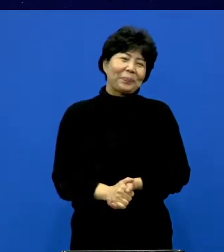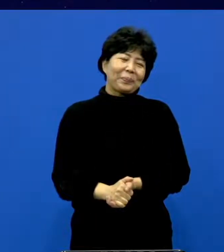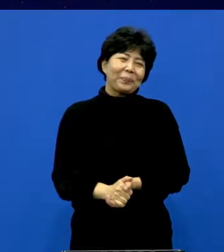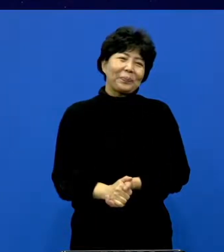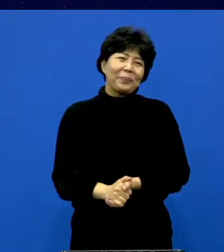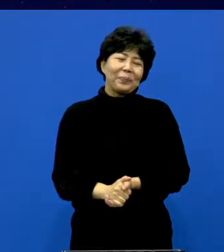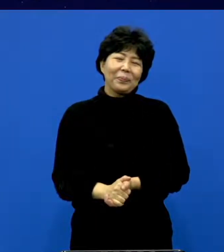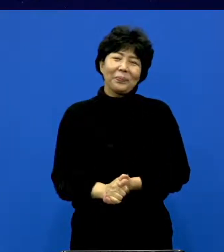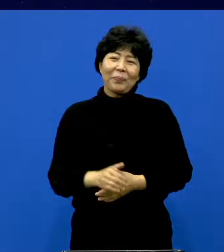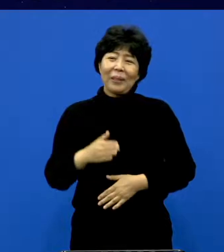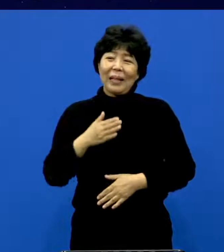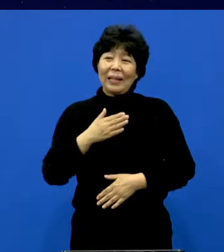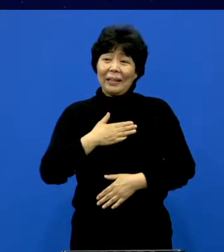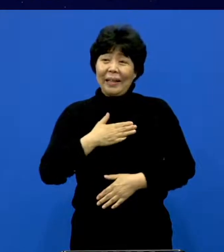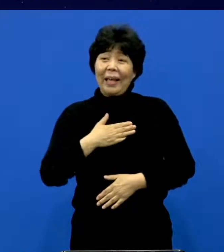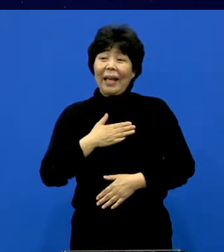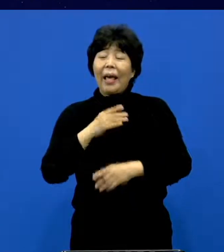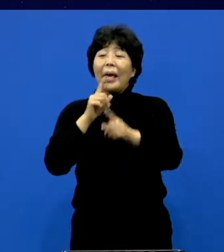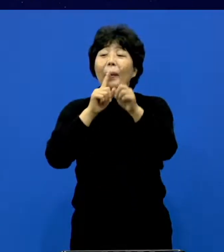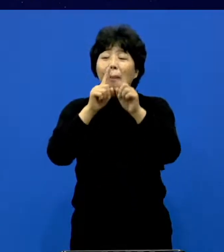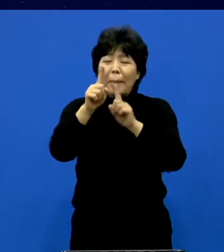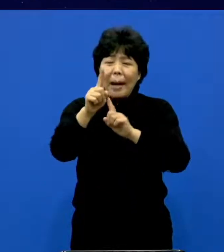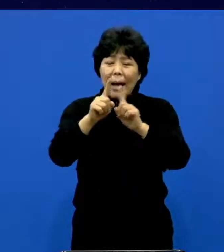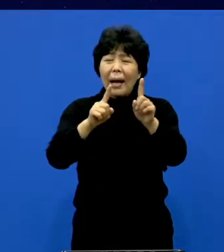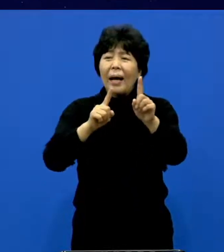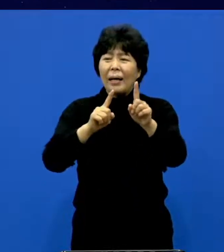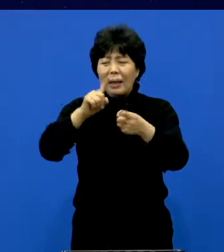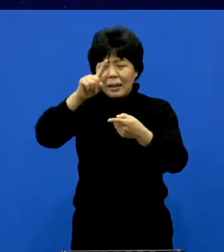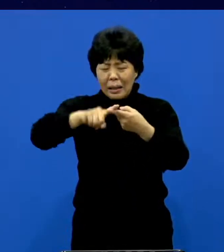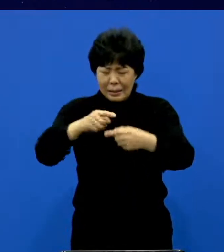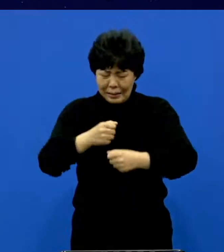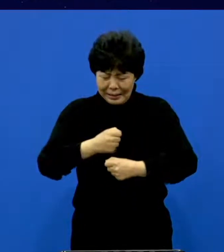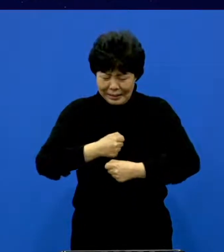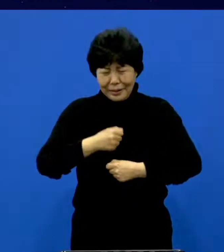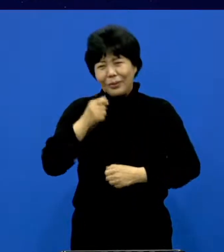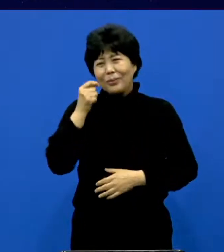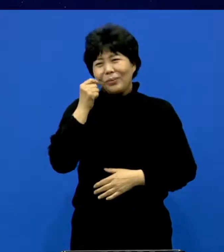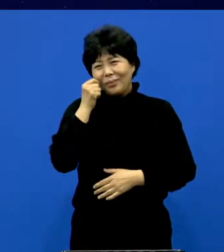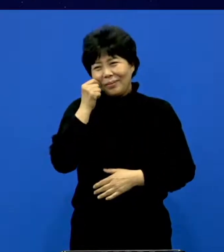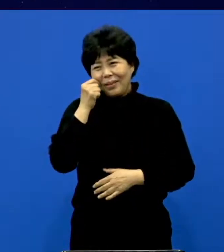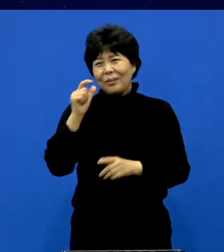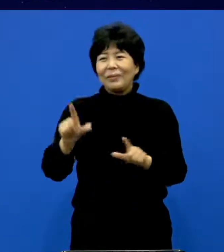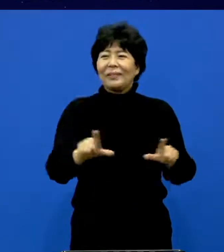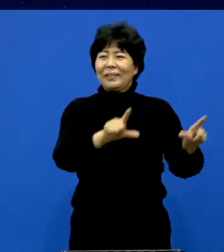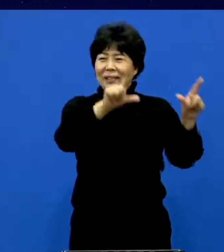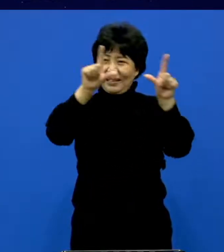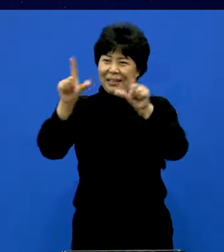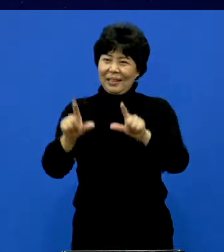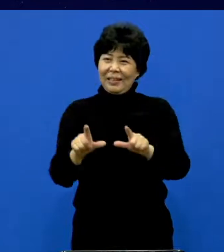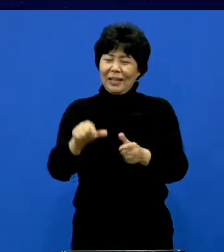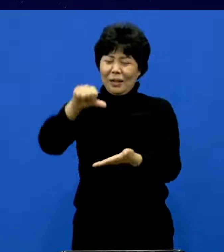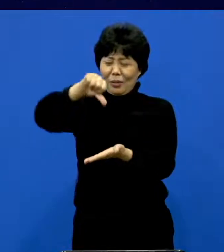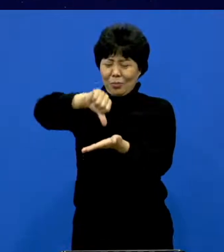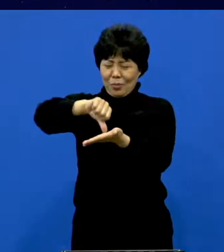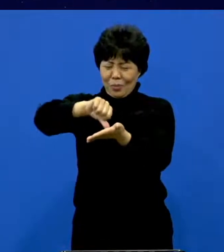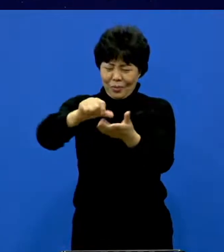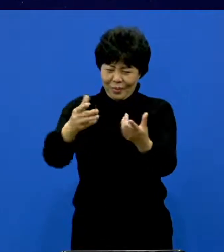그러니까 내가 한 말에 내가 모순을 일으키고 살아가는 거죠. 우리 자신이 그런 거예요. 우리가 정말 모순주의.